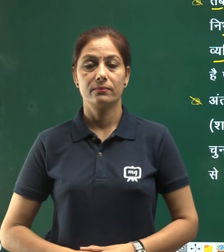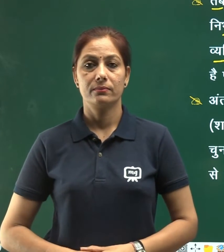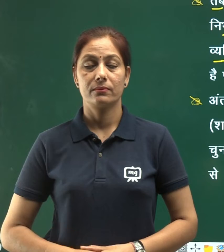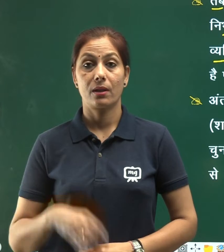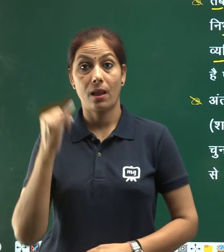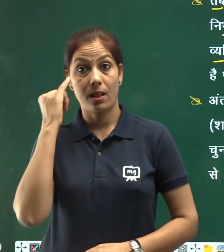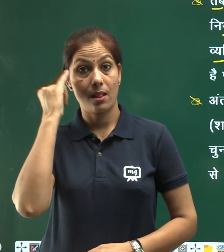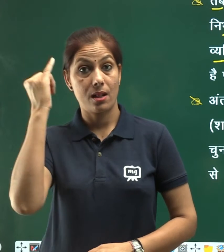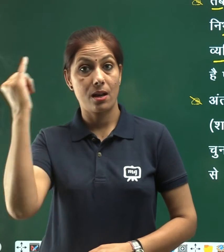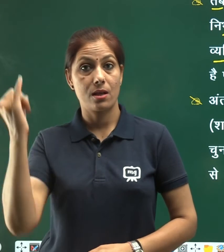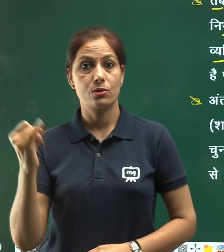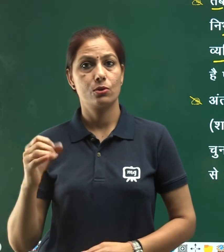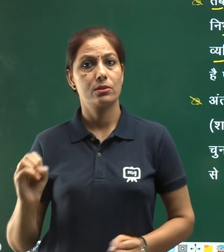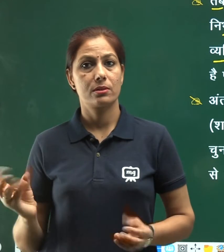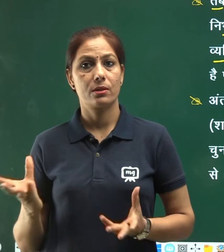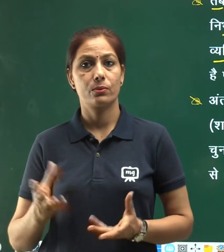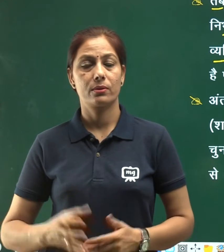तलाश शुरू होती है,